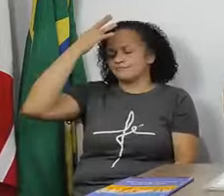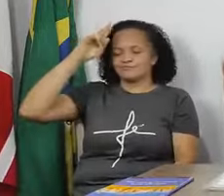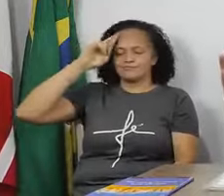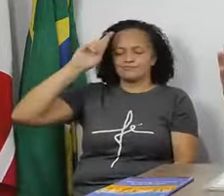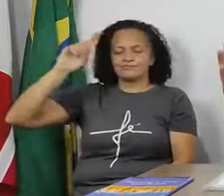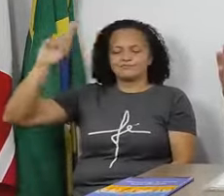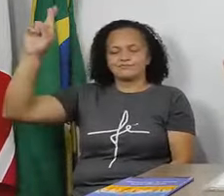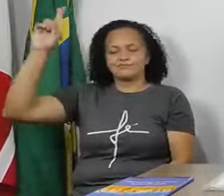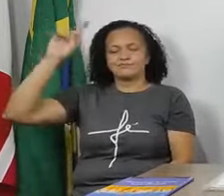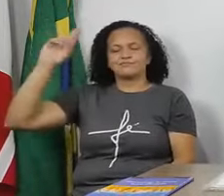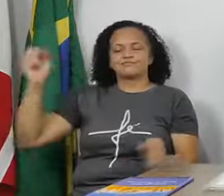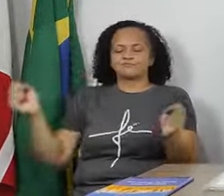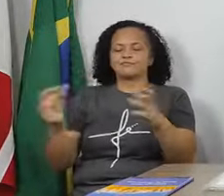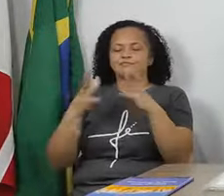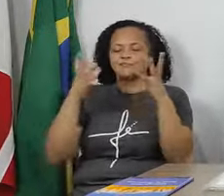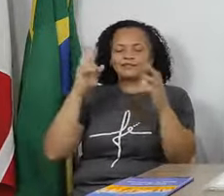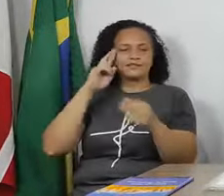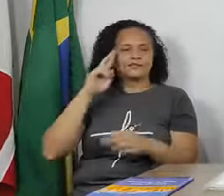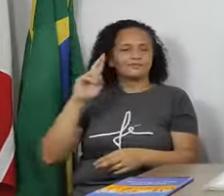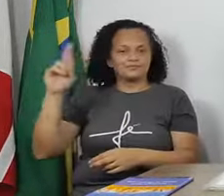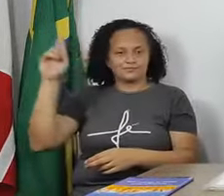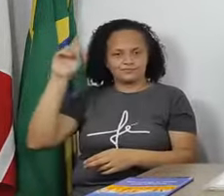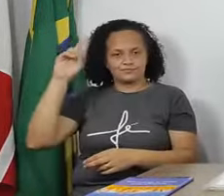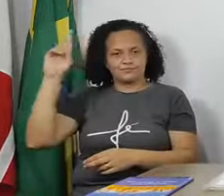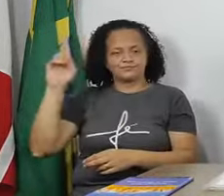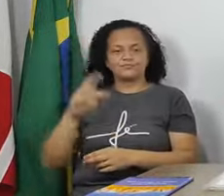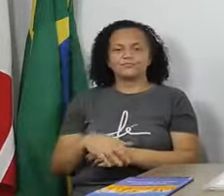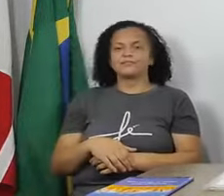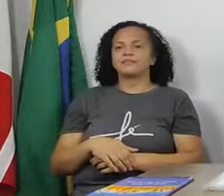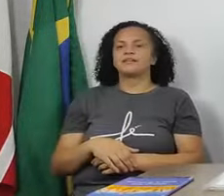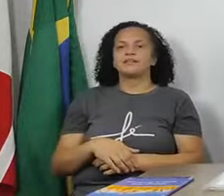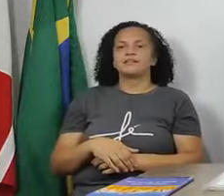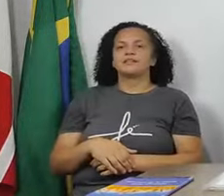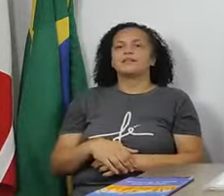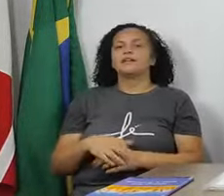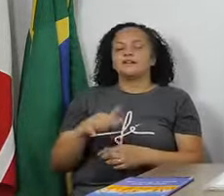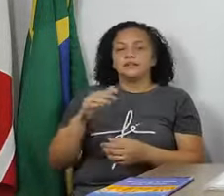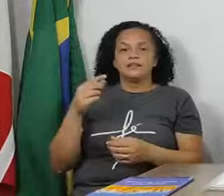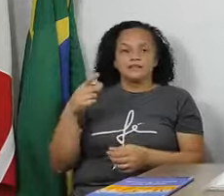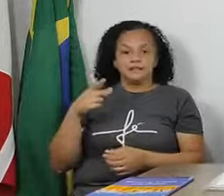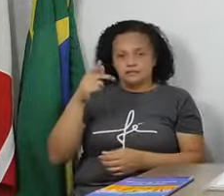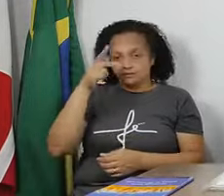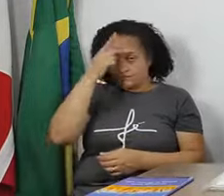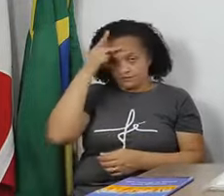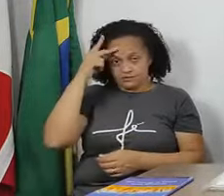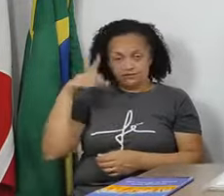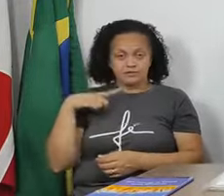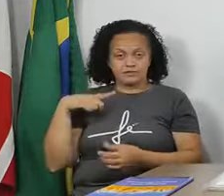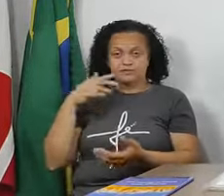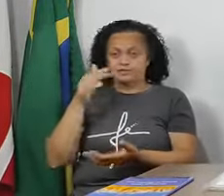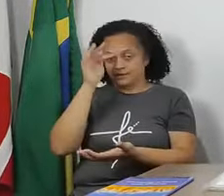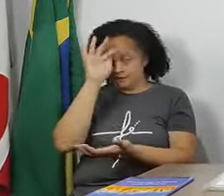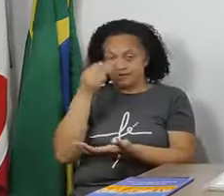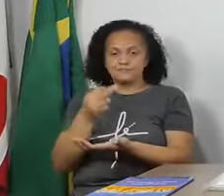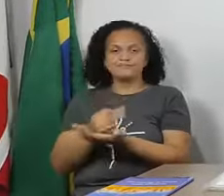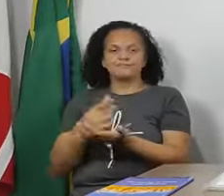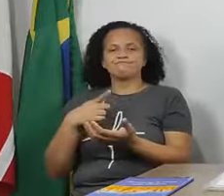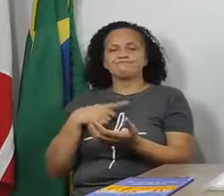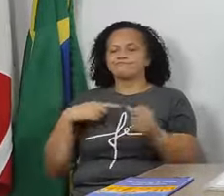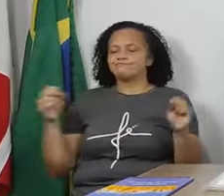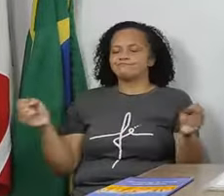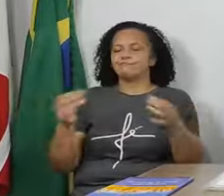milagre de Deus, né? Os sinais seguem também a fé, E ainda Jesus vai mais longe, né? Ele